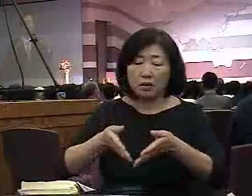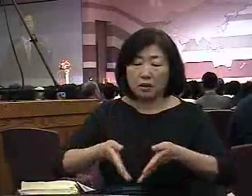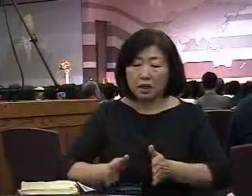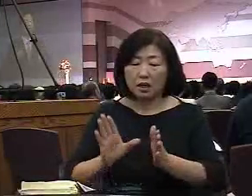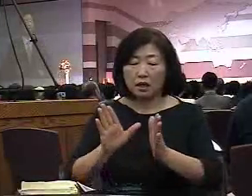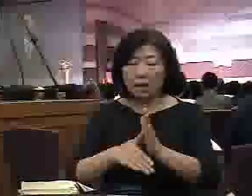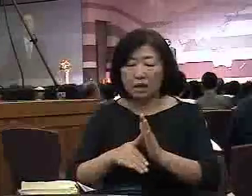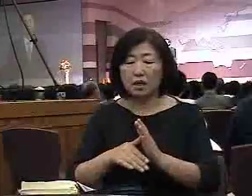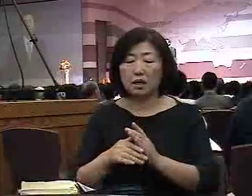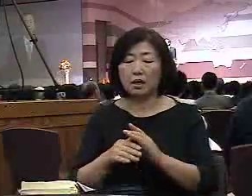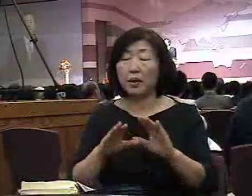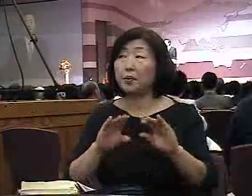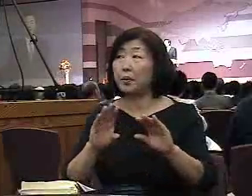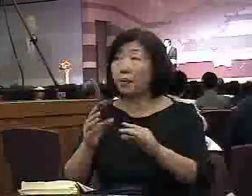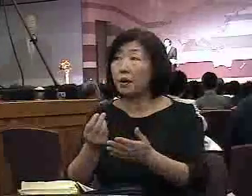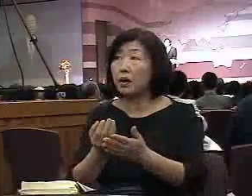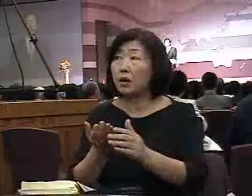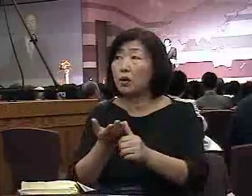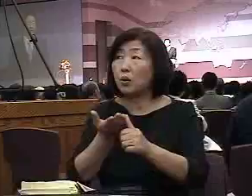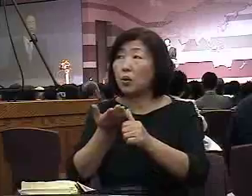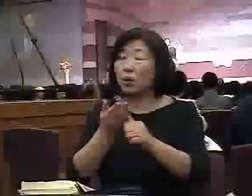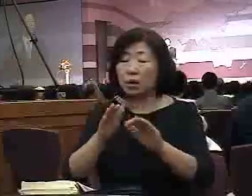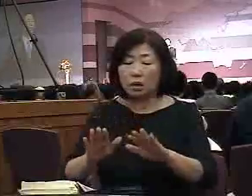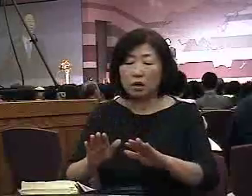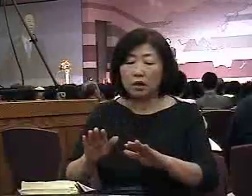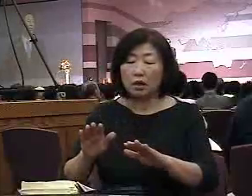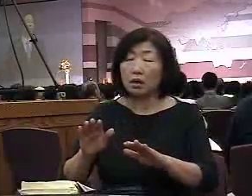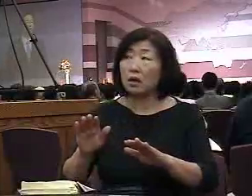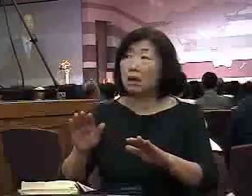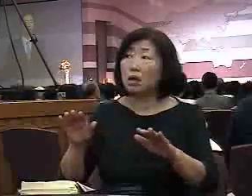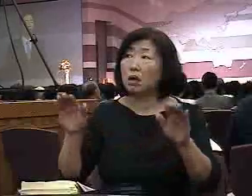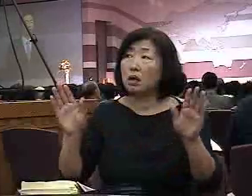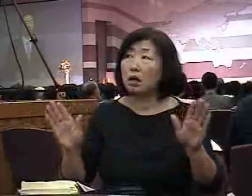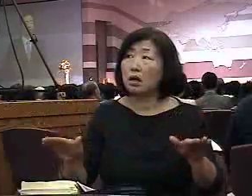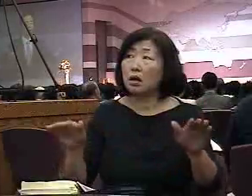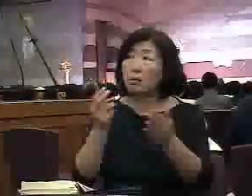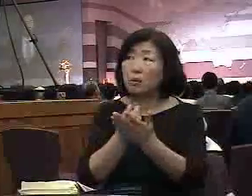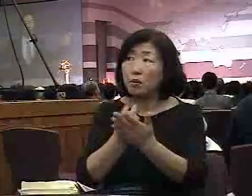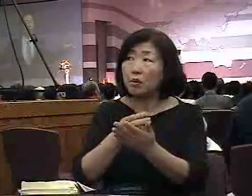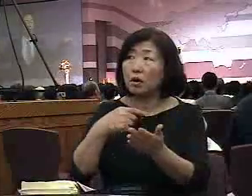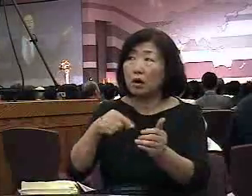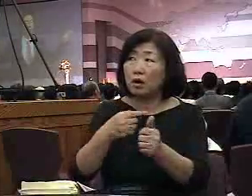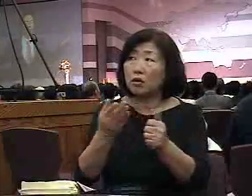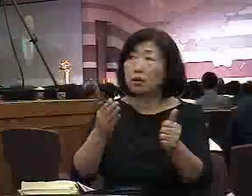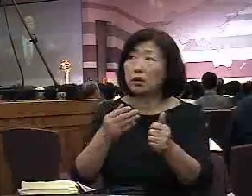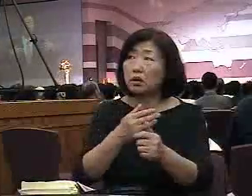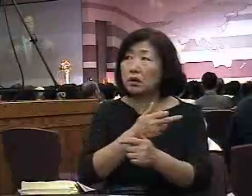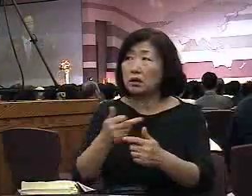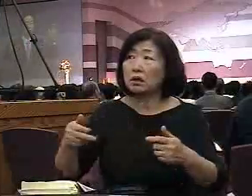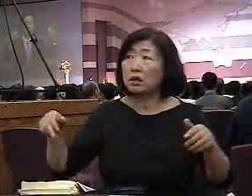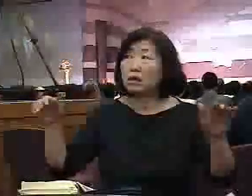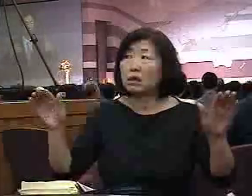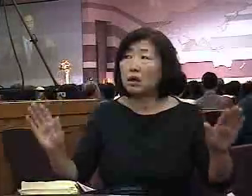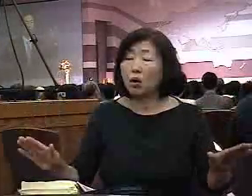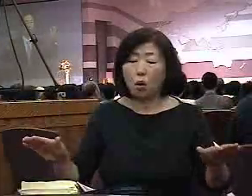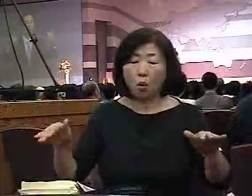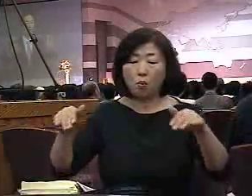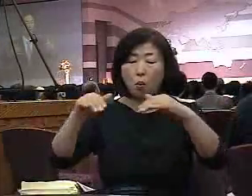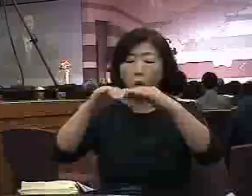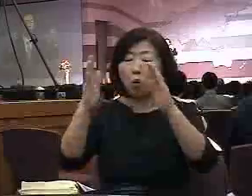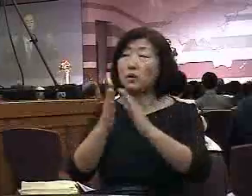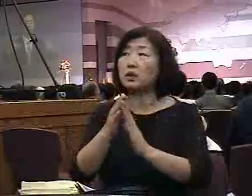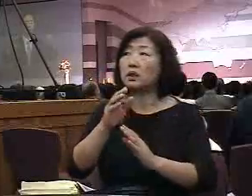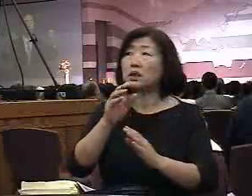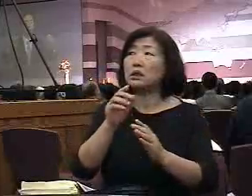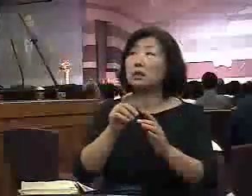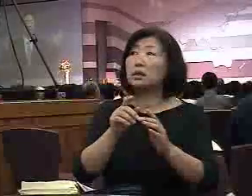거기서 폭신폭신하게 자라다가 이제 나는 법을 가르쳐야 될 때가 되면 큰 날갯짓으로 거기 있는 모든